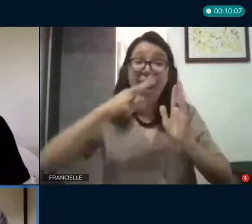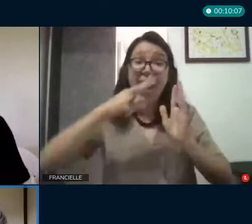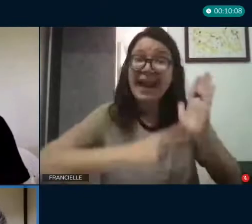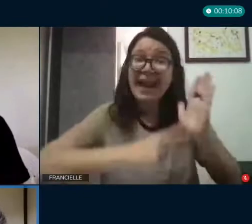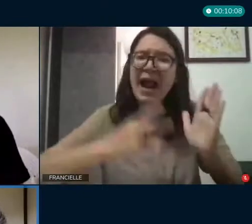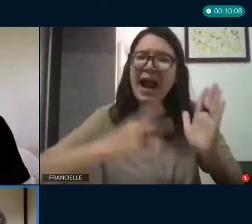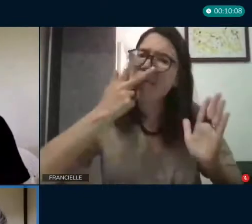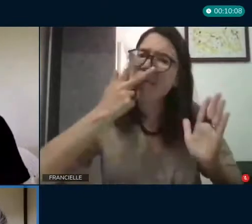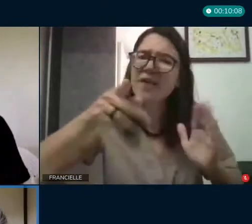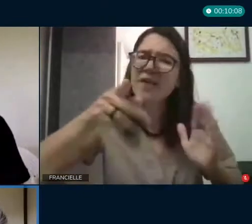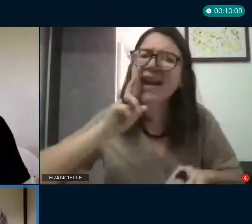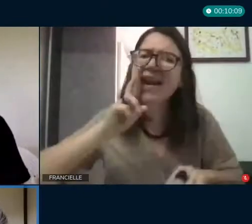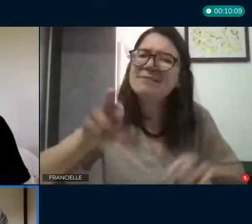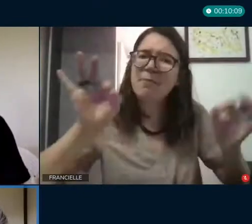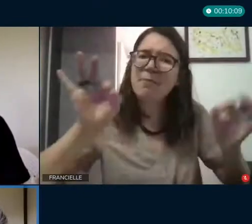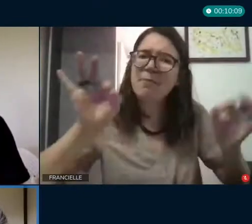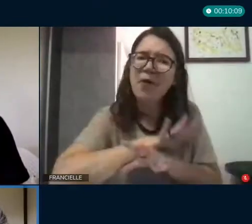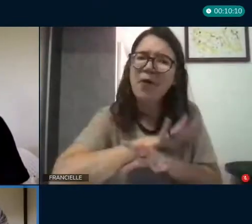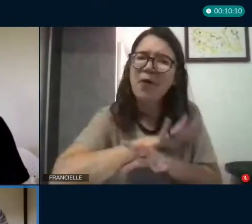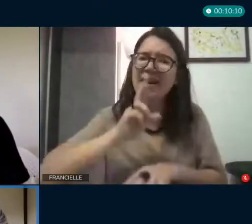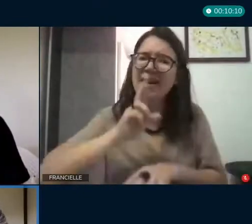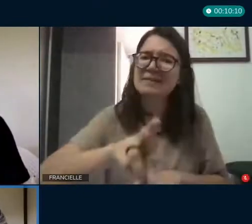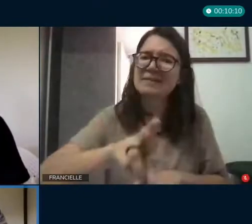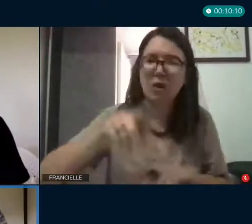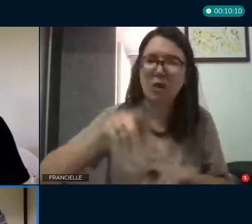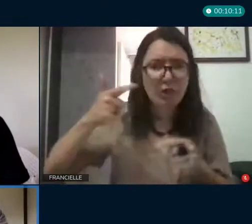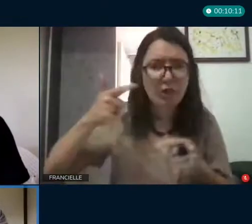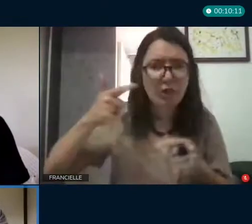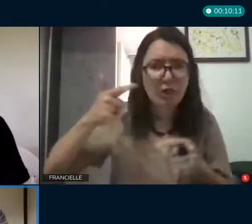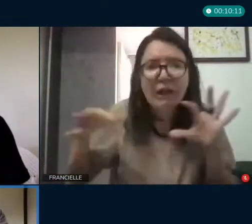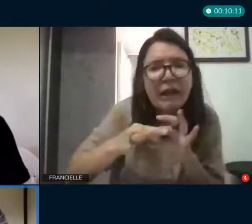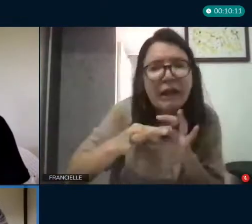Você poderia acrescentar um pouquinho mais,